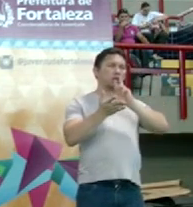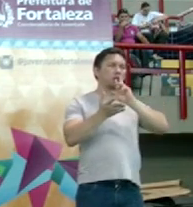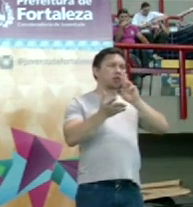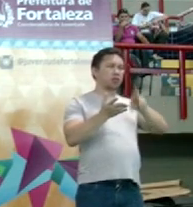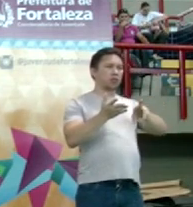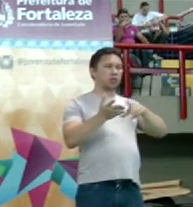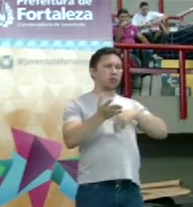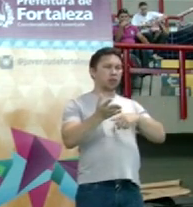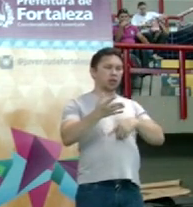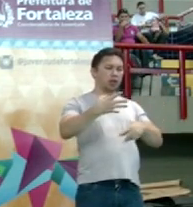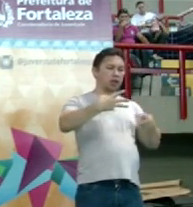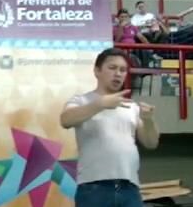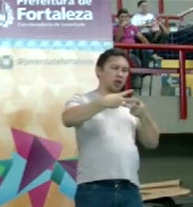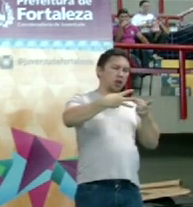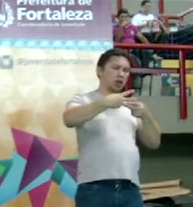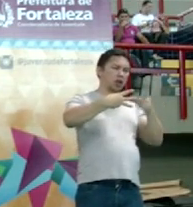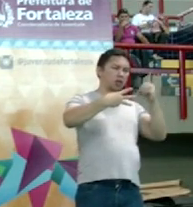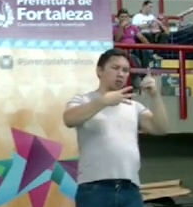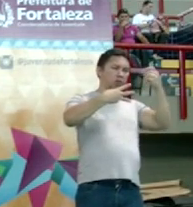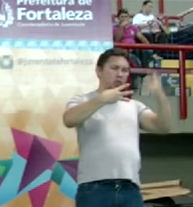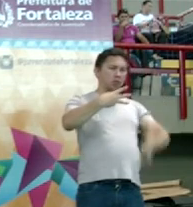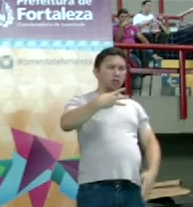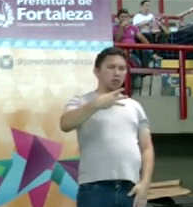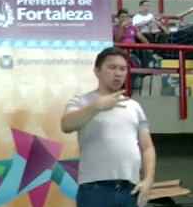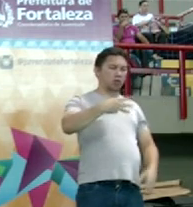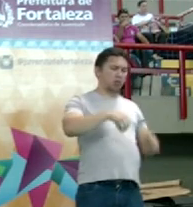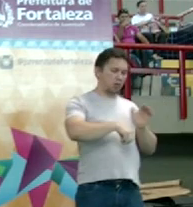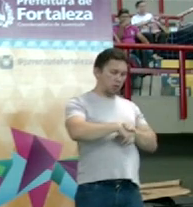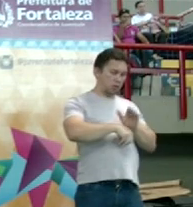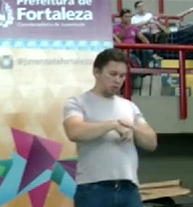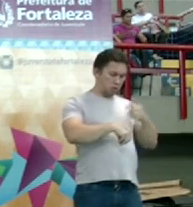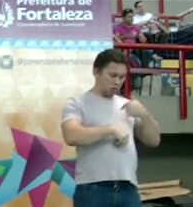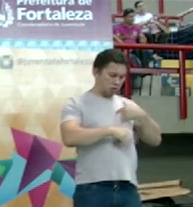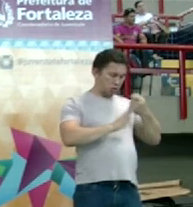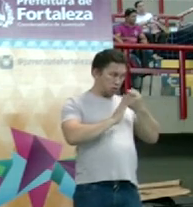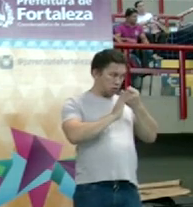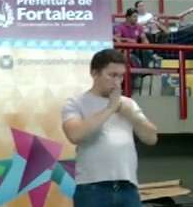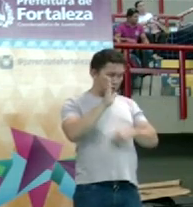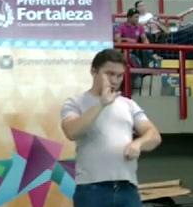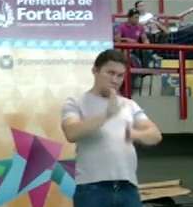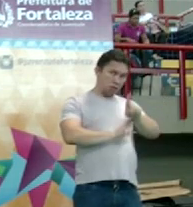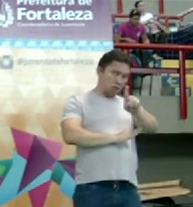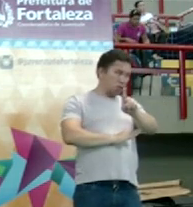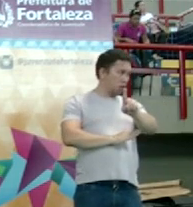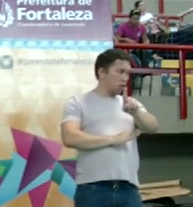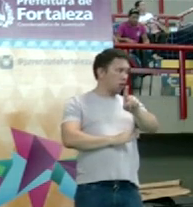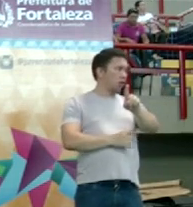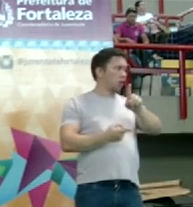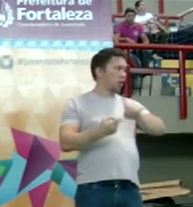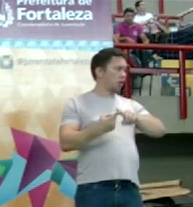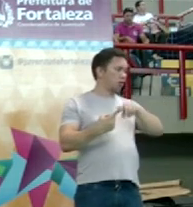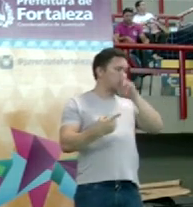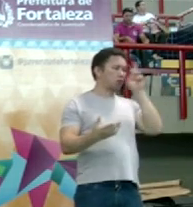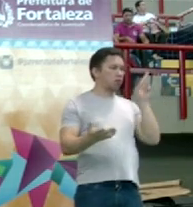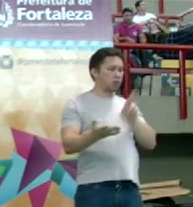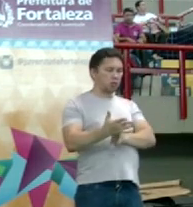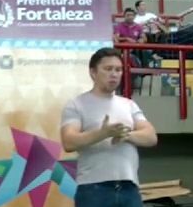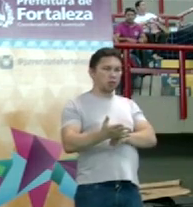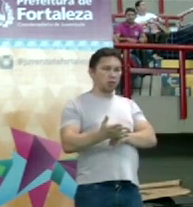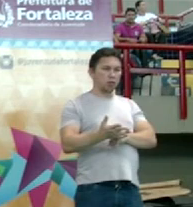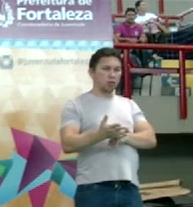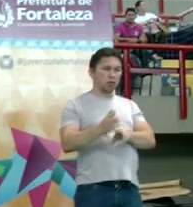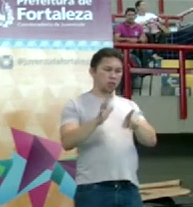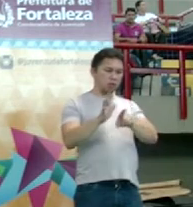no desenvolvimento. Aí cabe você, que fez a pergunta, responder. Não